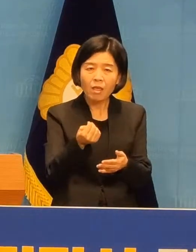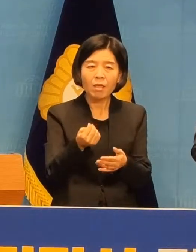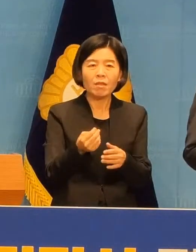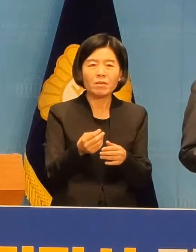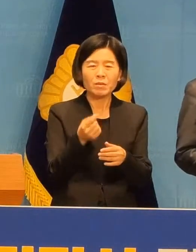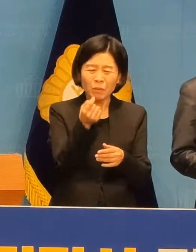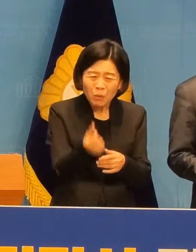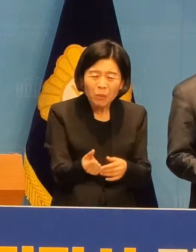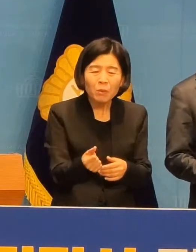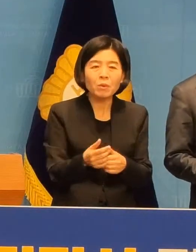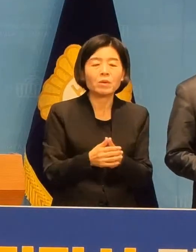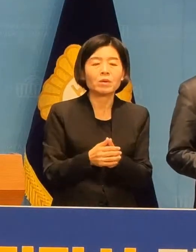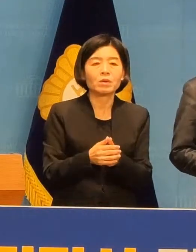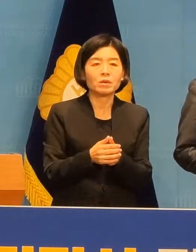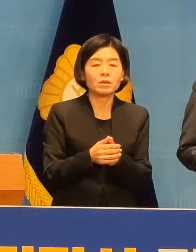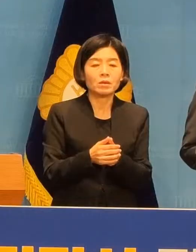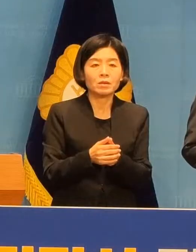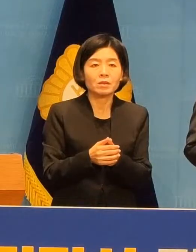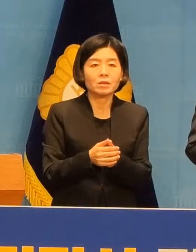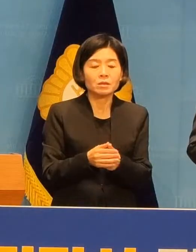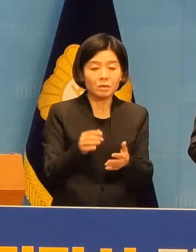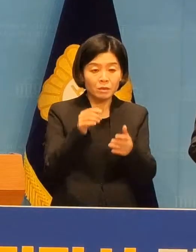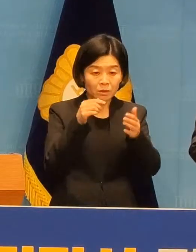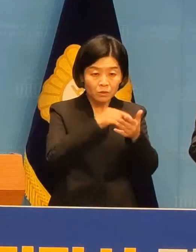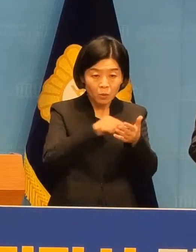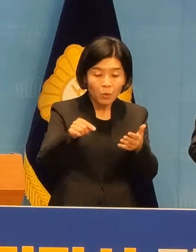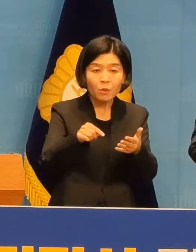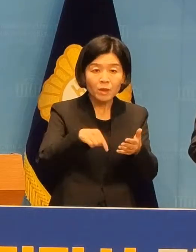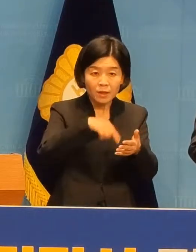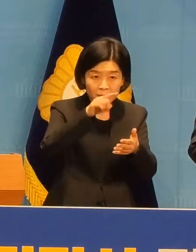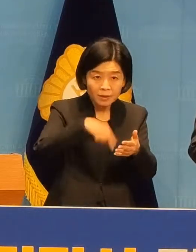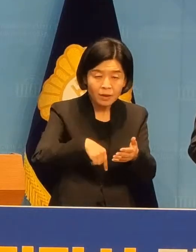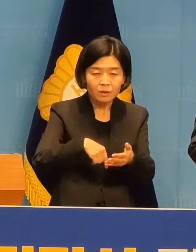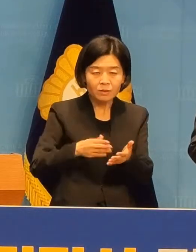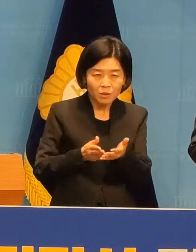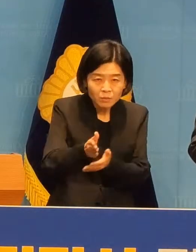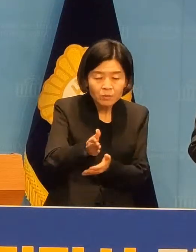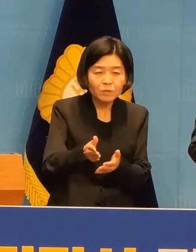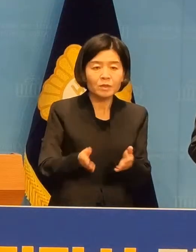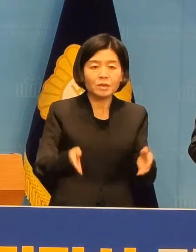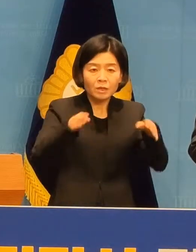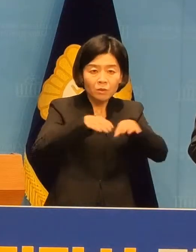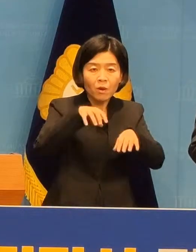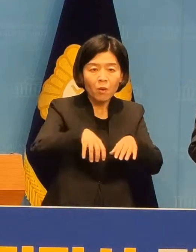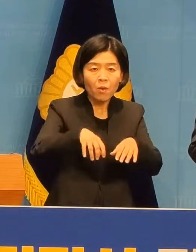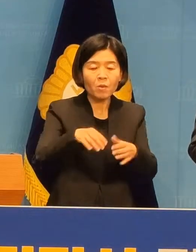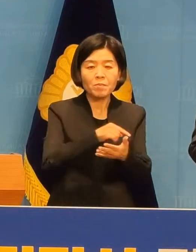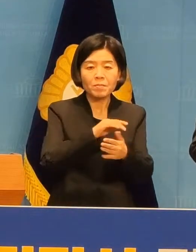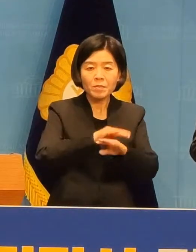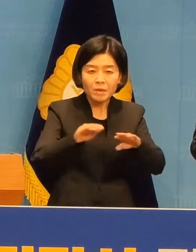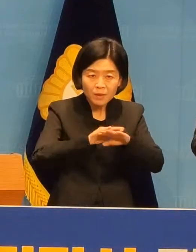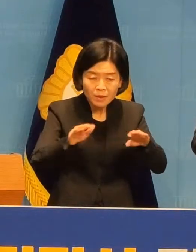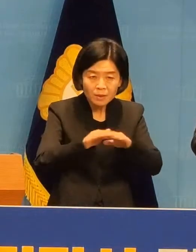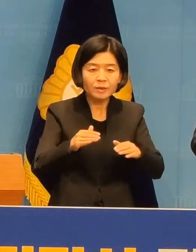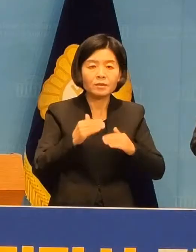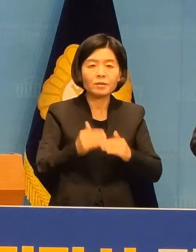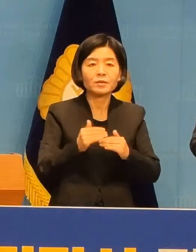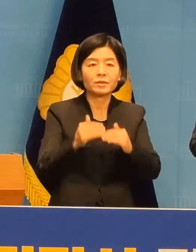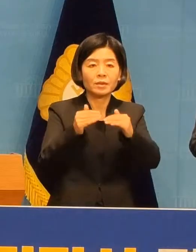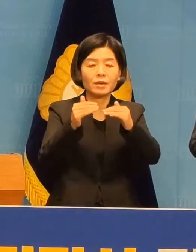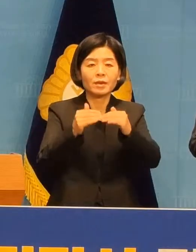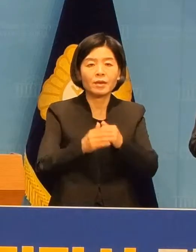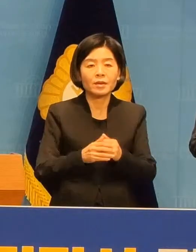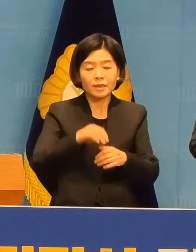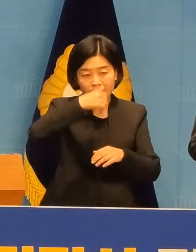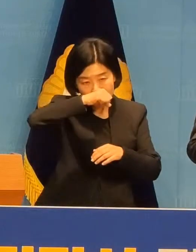못하고 있습니다. 이에 따라 손해액 산정 전문기관 운영, 피해 구제 절차 개선, 예산